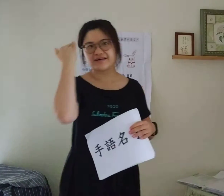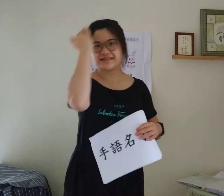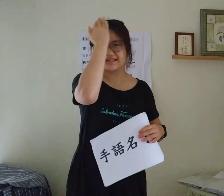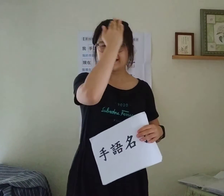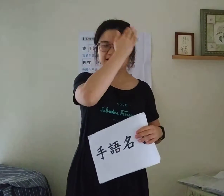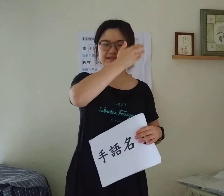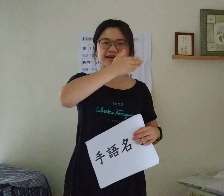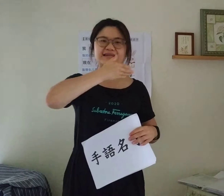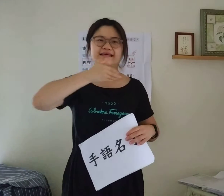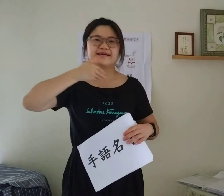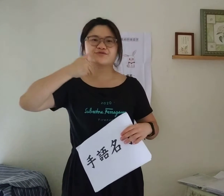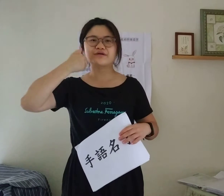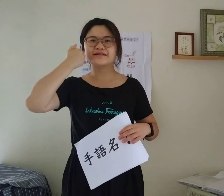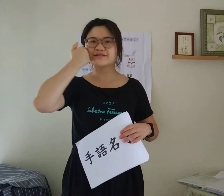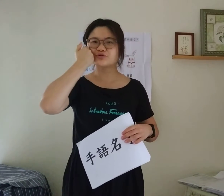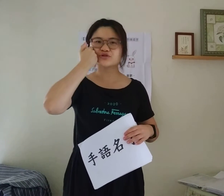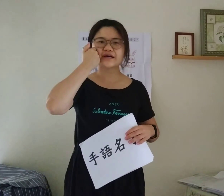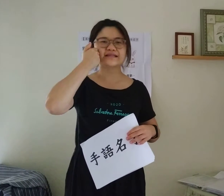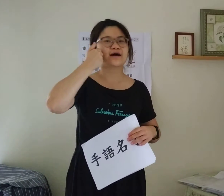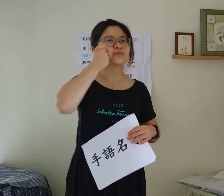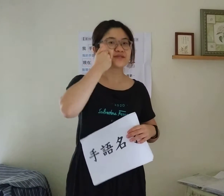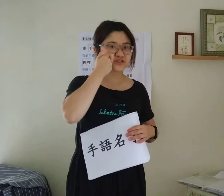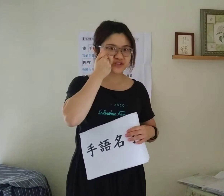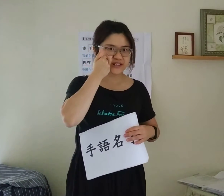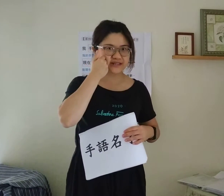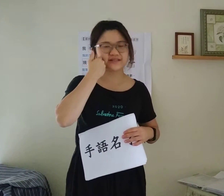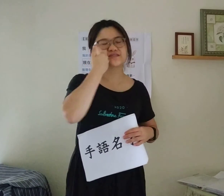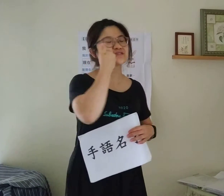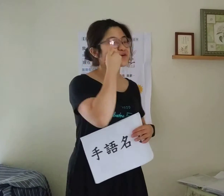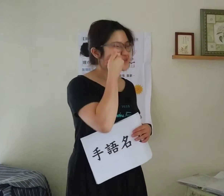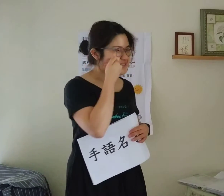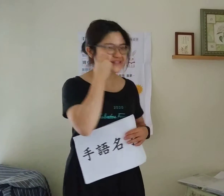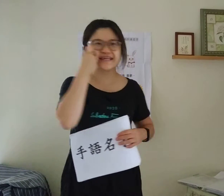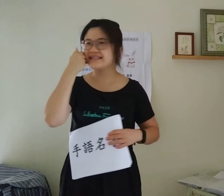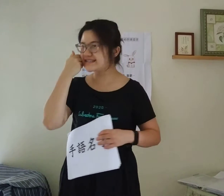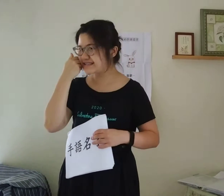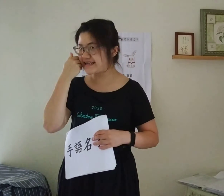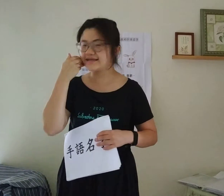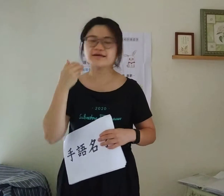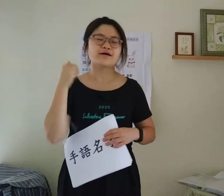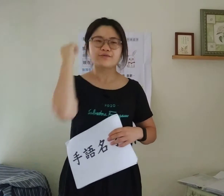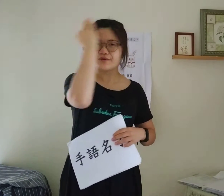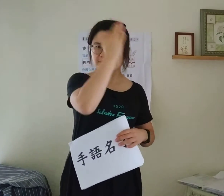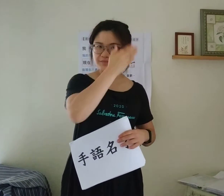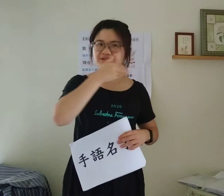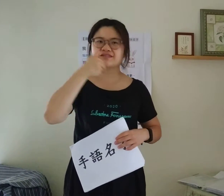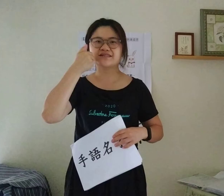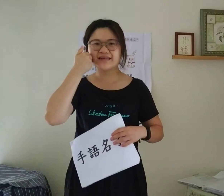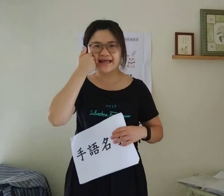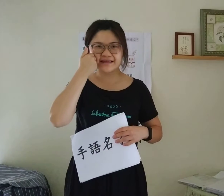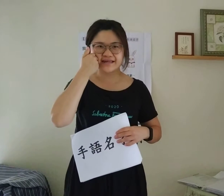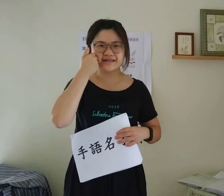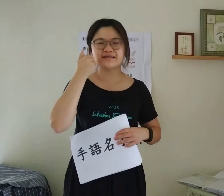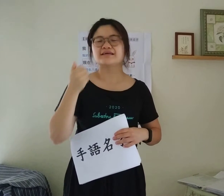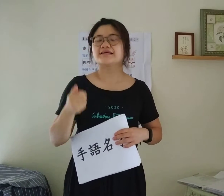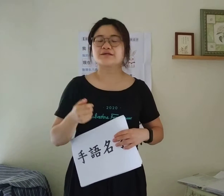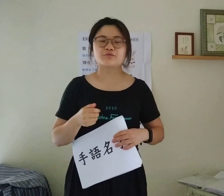仔站在脸转一圈，然后比谁，这是手语的谁谁。为什么是这样呢？因为